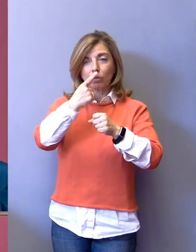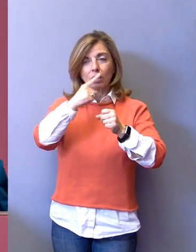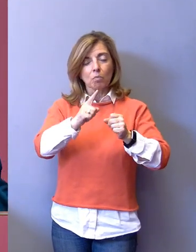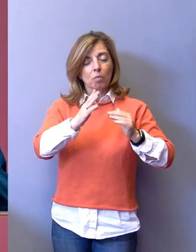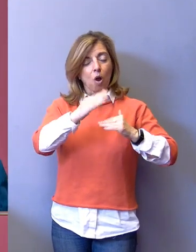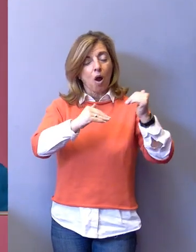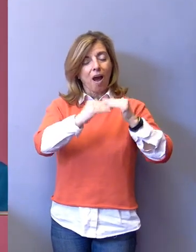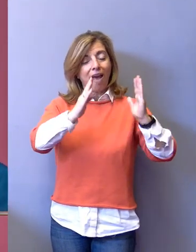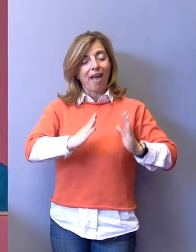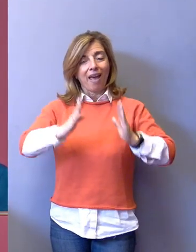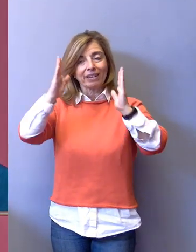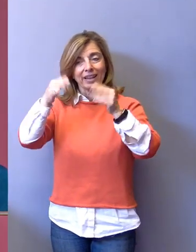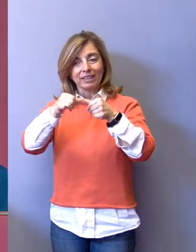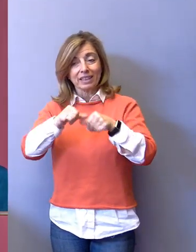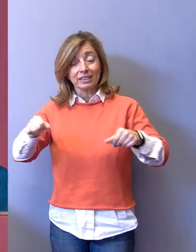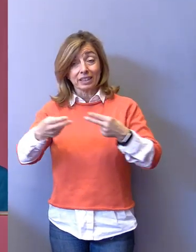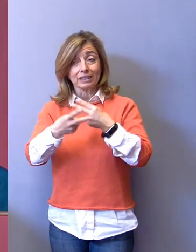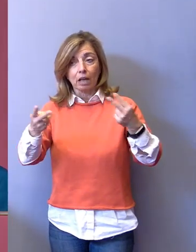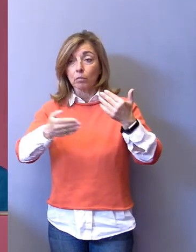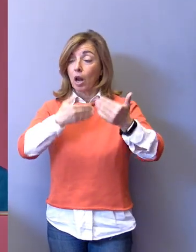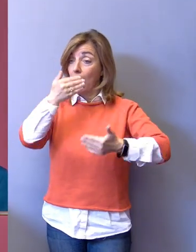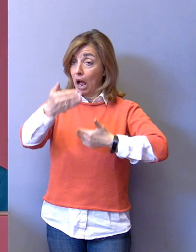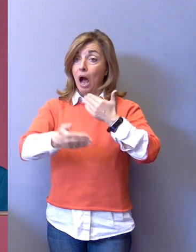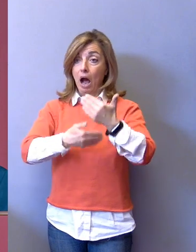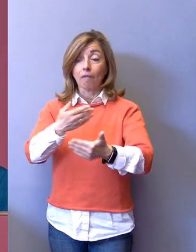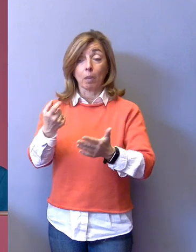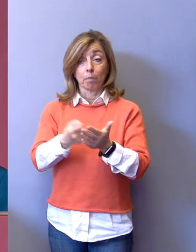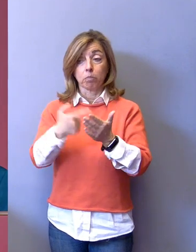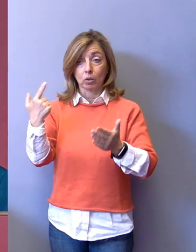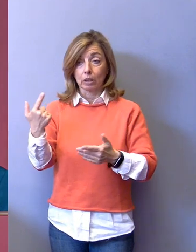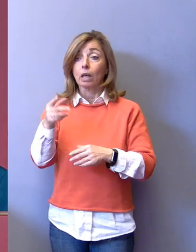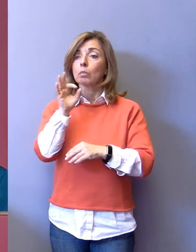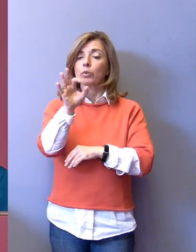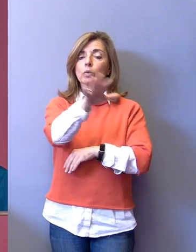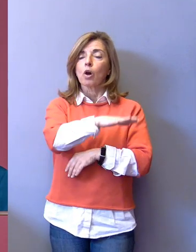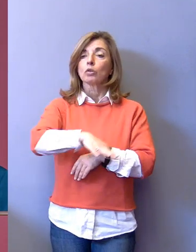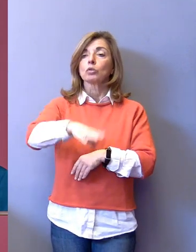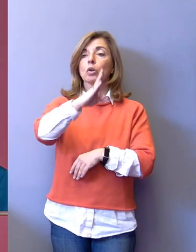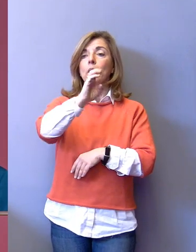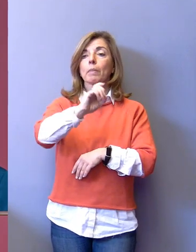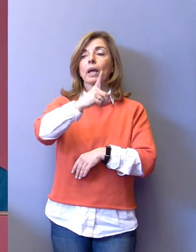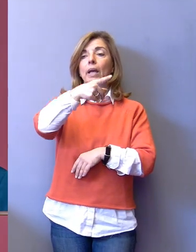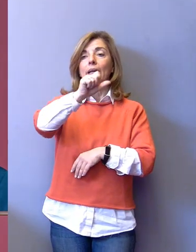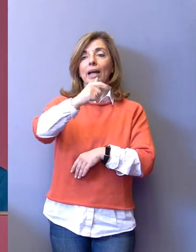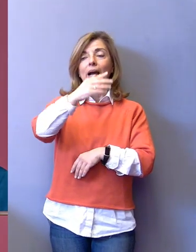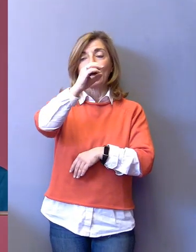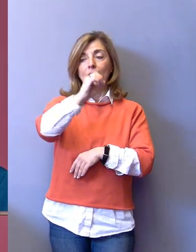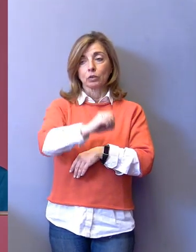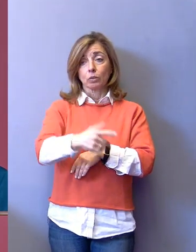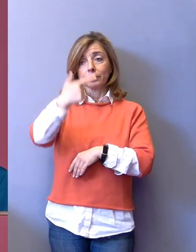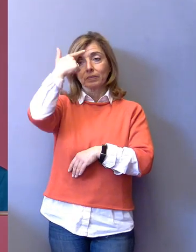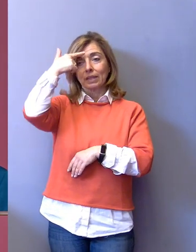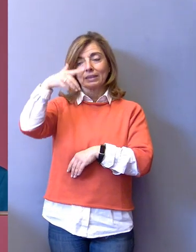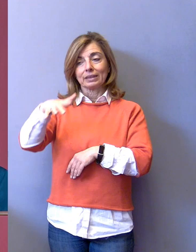residenziale pubblica e che sta proseguendo proprio a begato Perché nel contesto della generazione di begato lei sa che noi